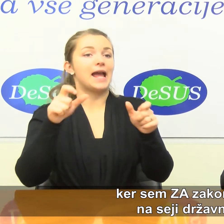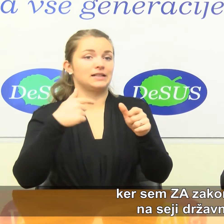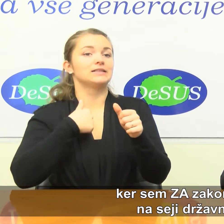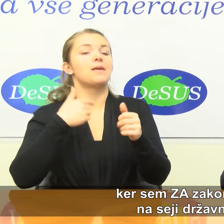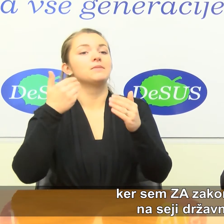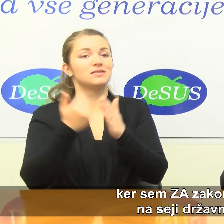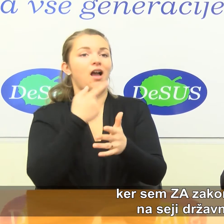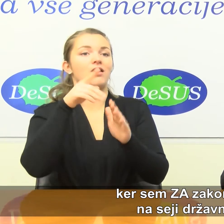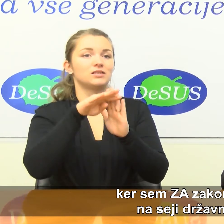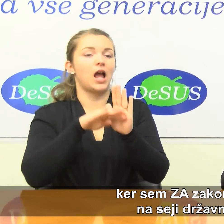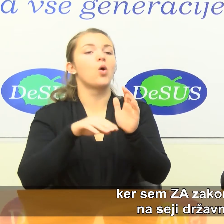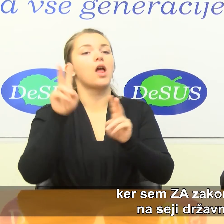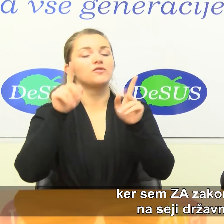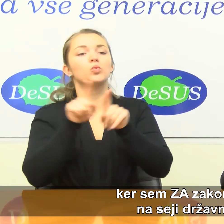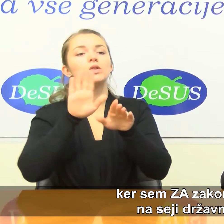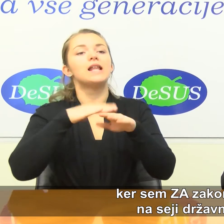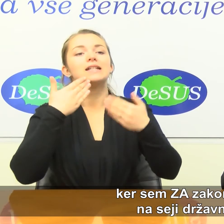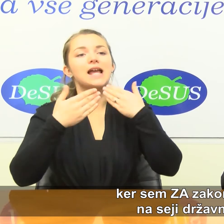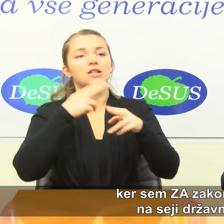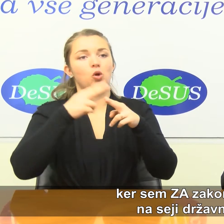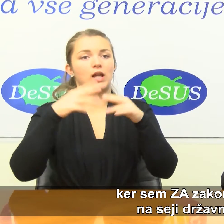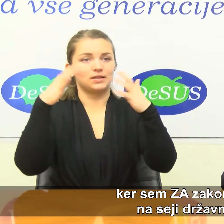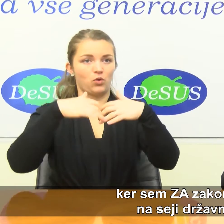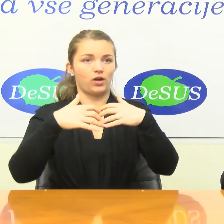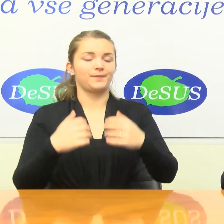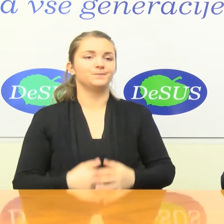zakon glasoval tudi na seji Državnega zbora.